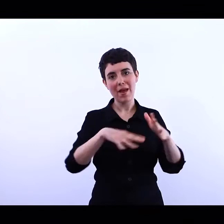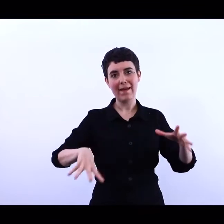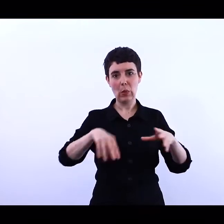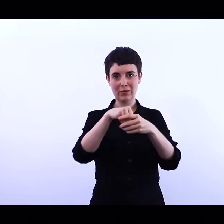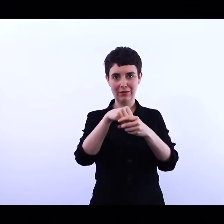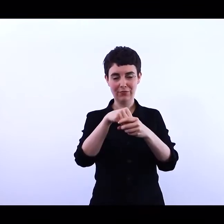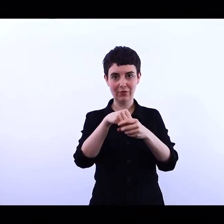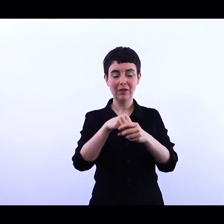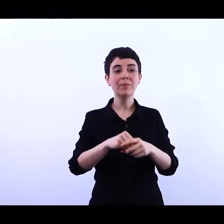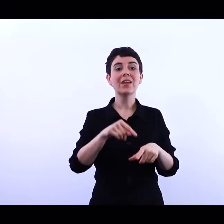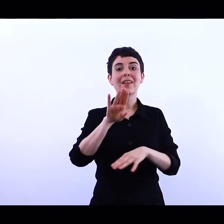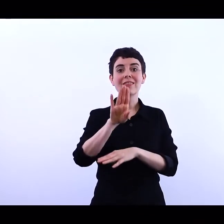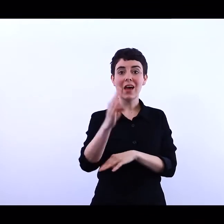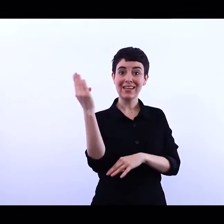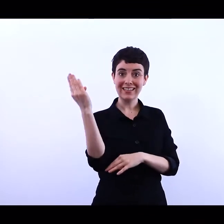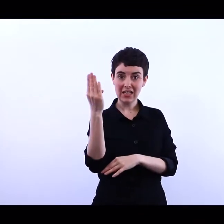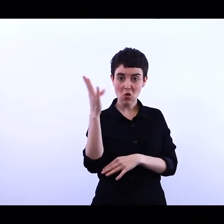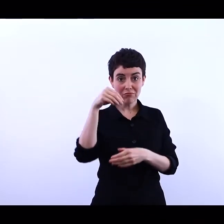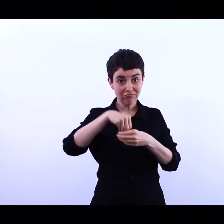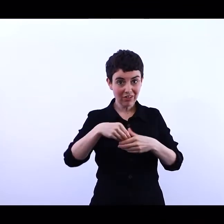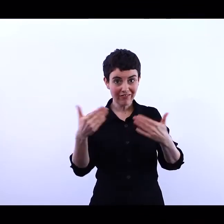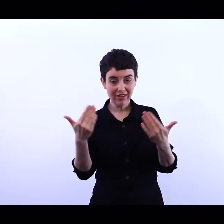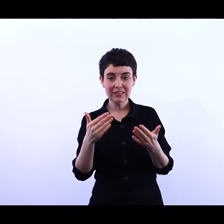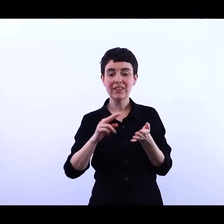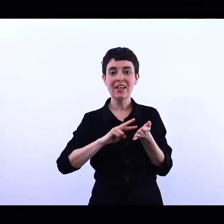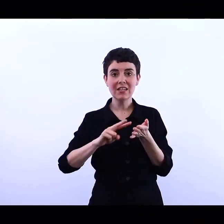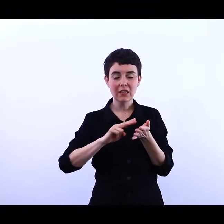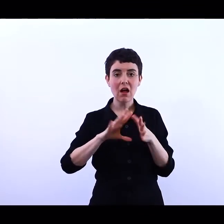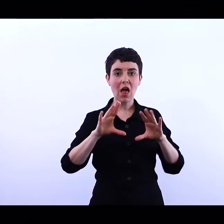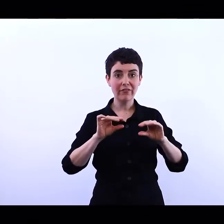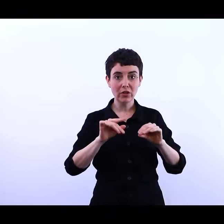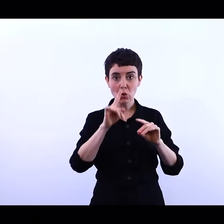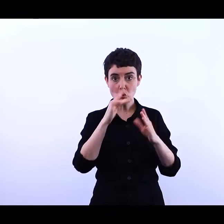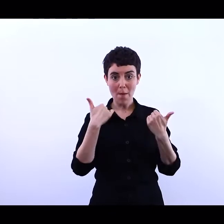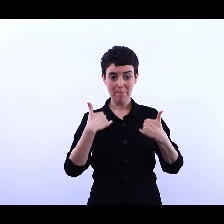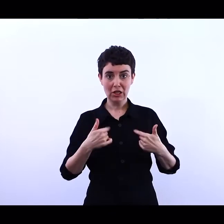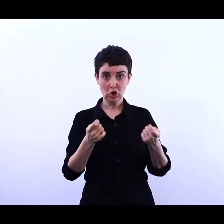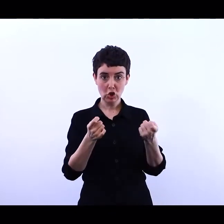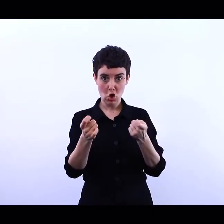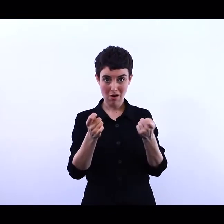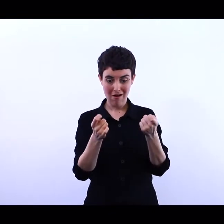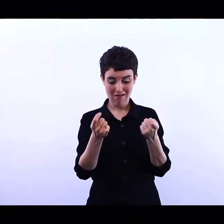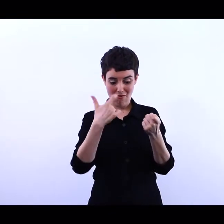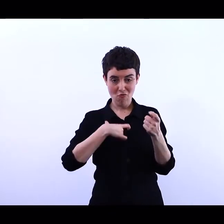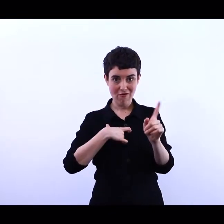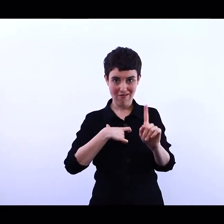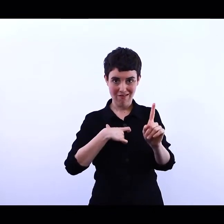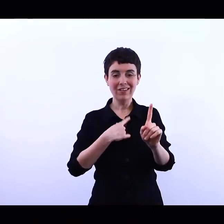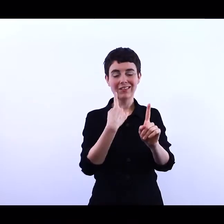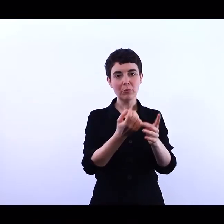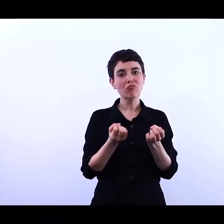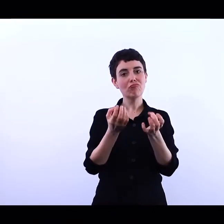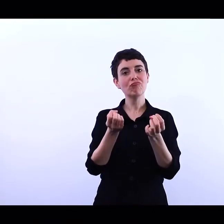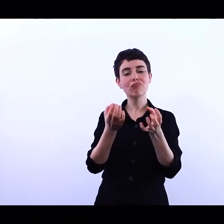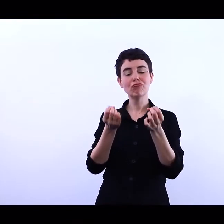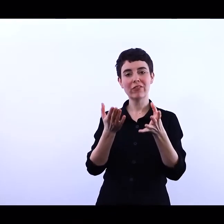in ihrer Keynote wird es jetzt darum gehen, dass digitale Anwendungen eben nicht nur Menschen steuern sollten. Also sie wird jetzt Input dazu geben,